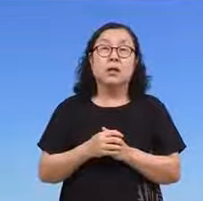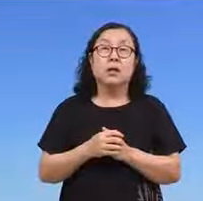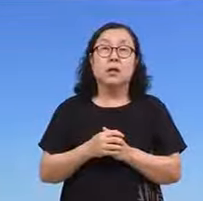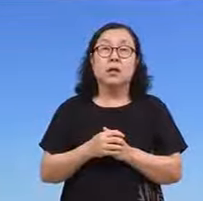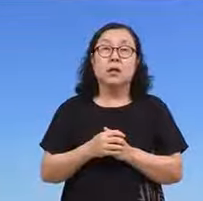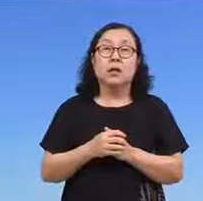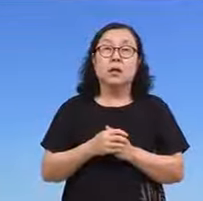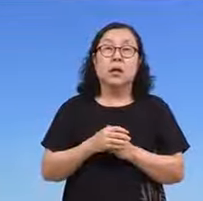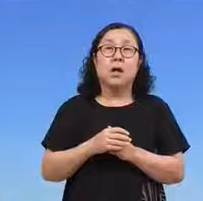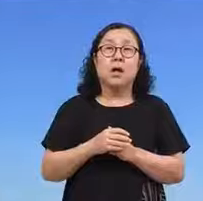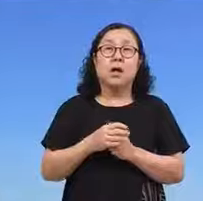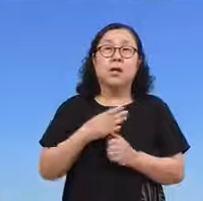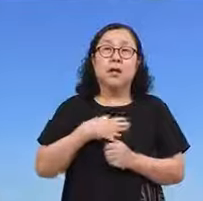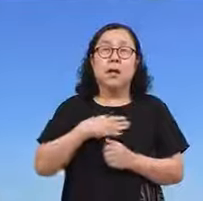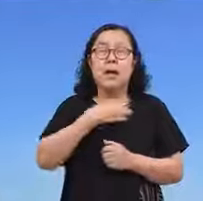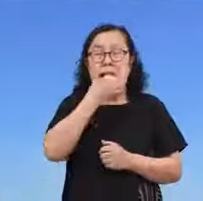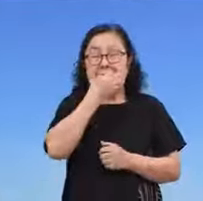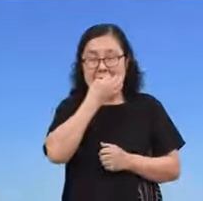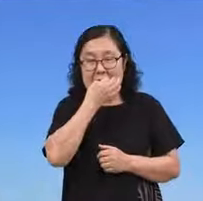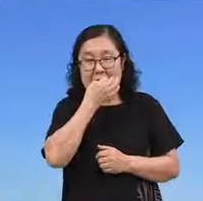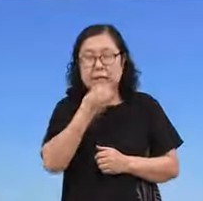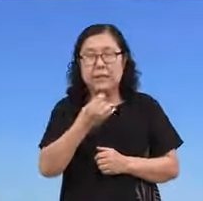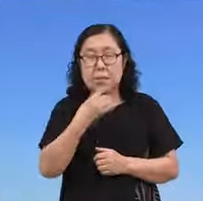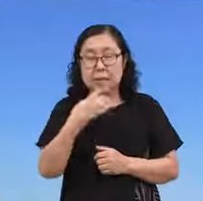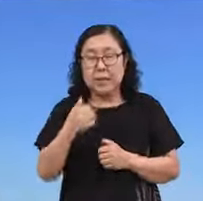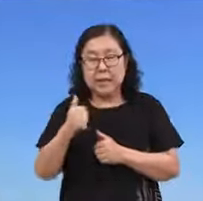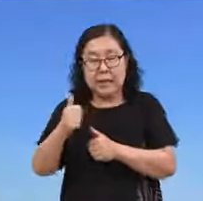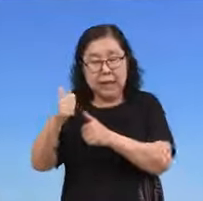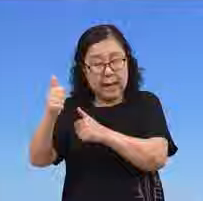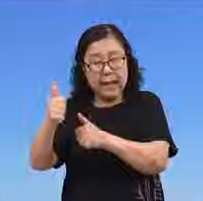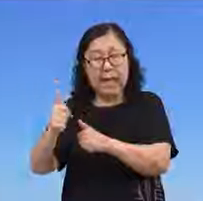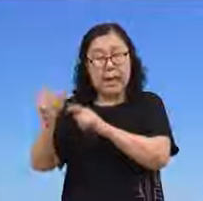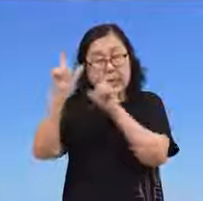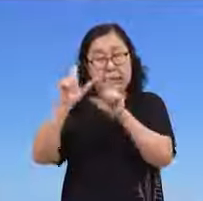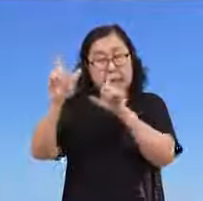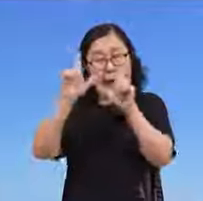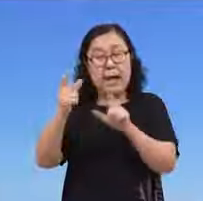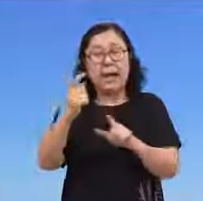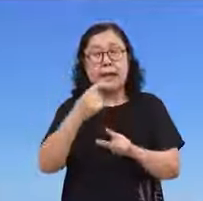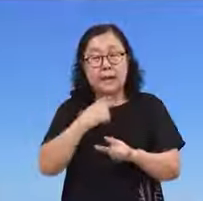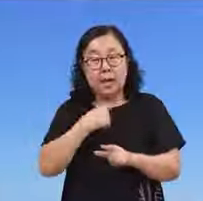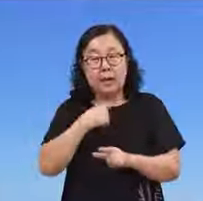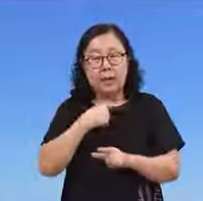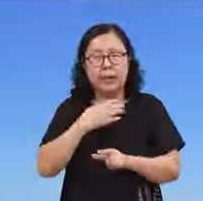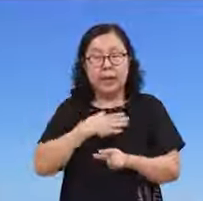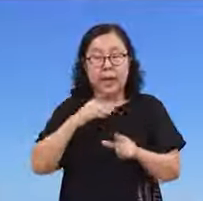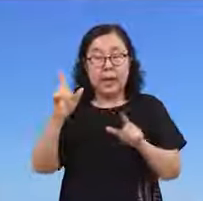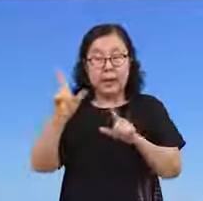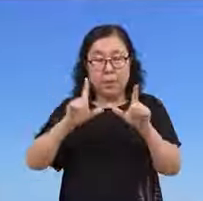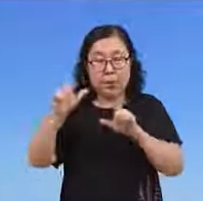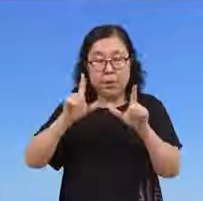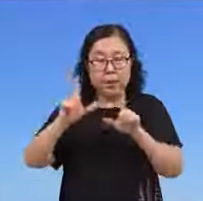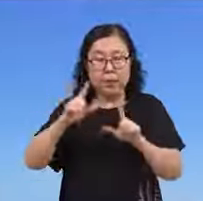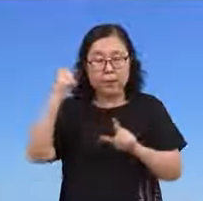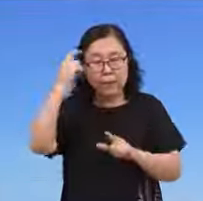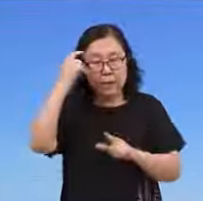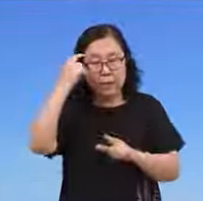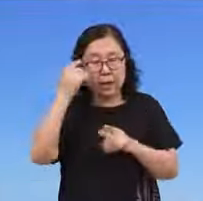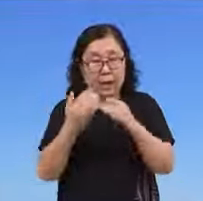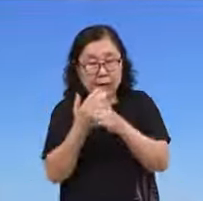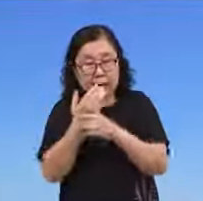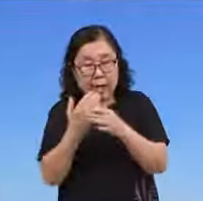그 강아지와 같은 내 존재가 너무 초라하다는 그런 고백을 하면서 제가 지금 기억하기로 그것 때문에 이분이